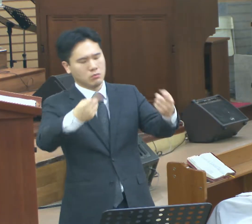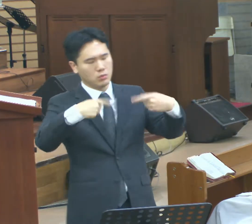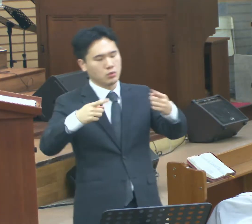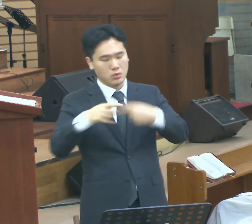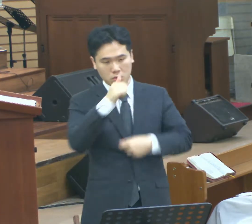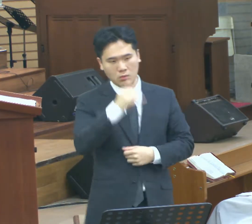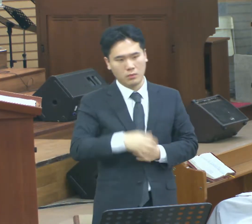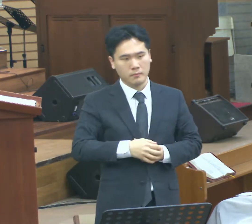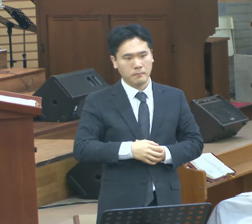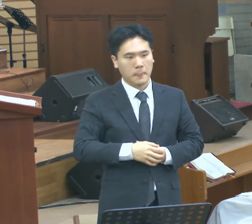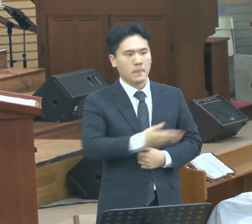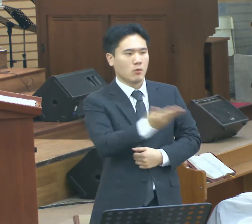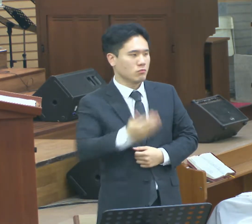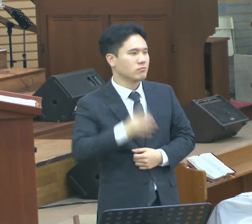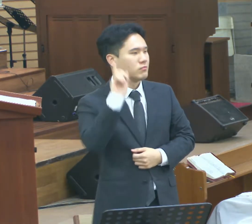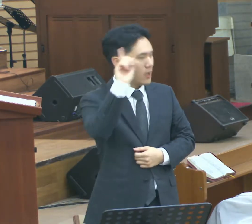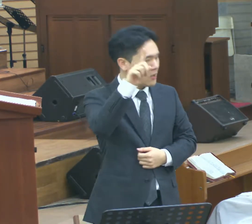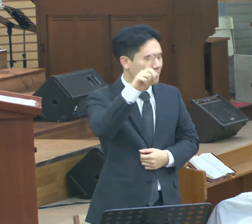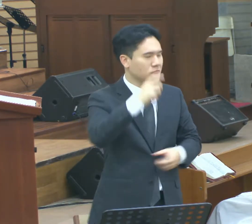내일.